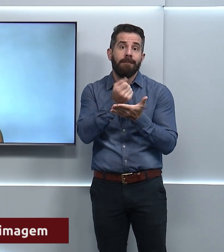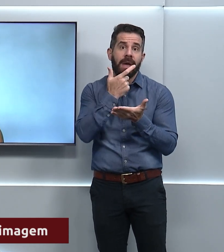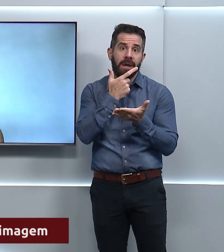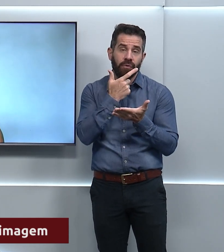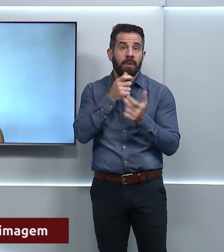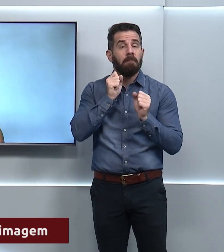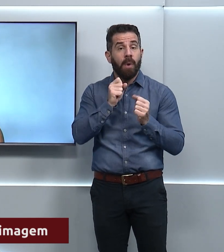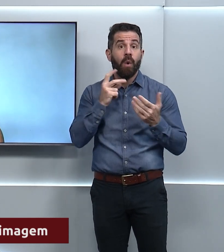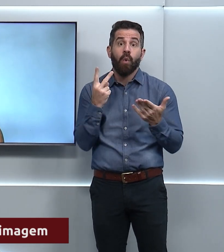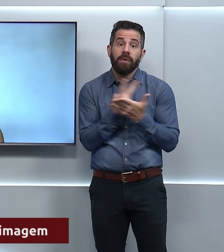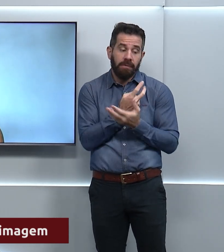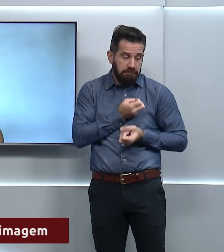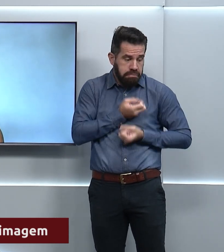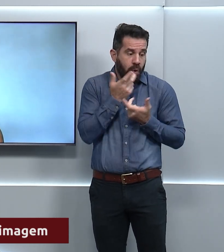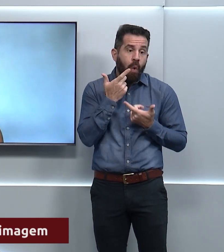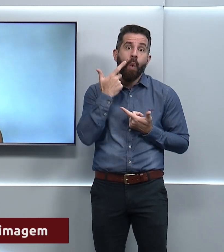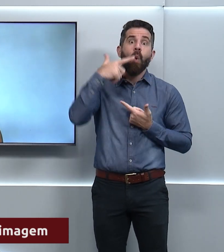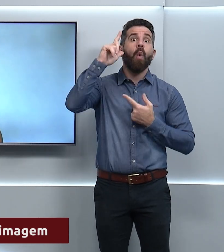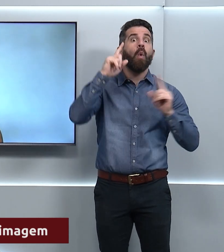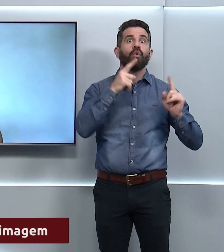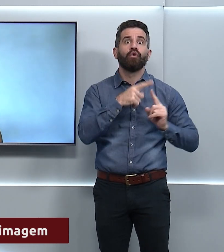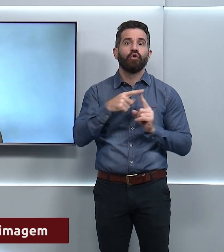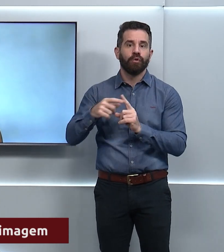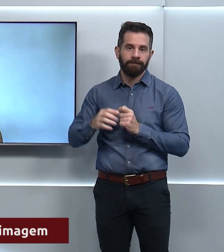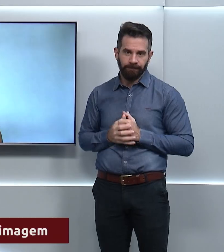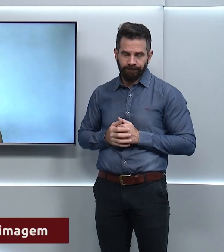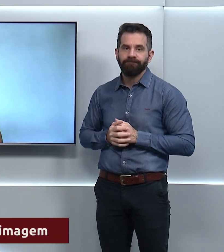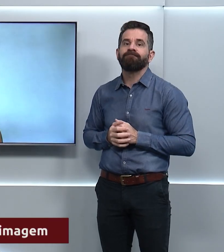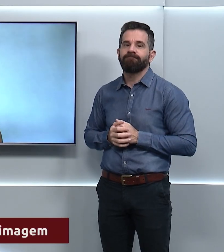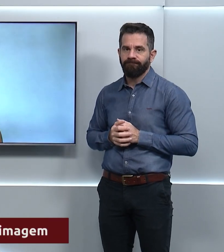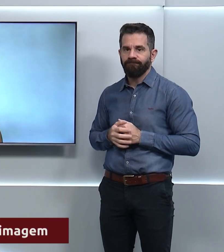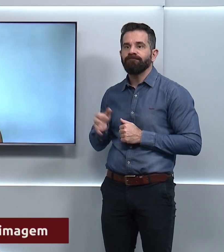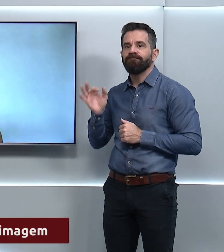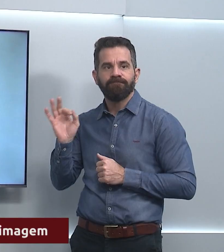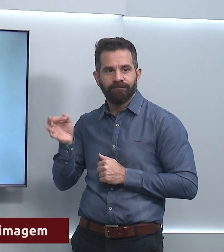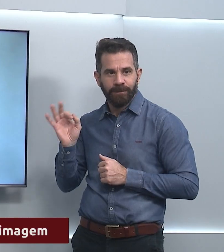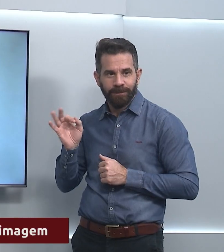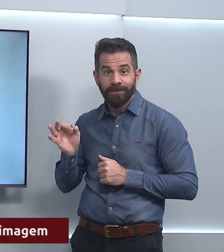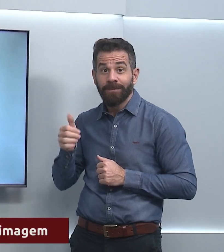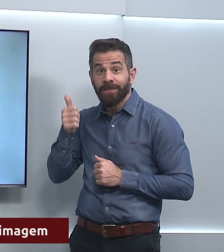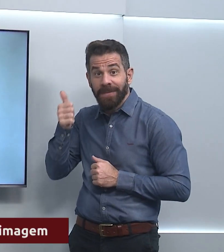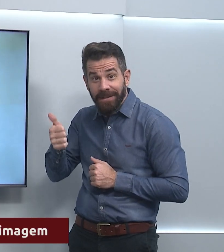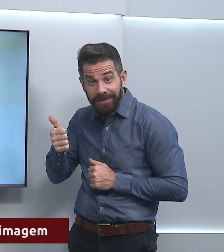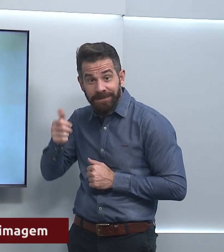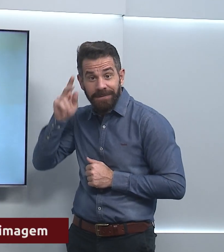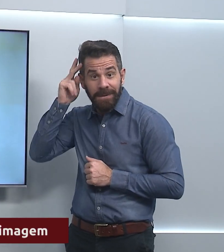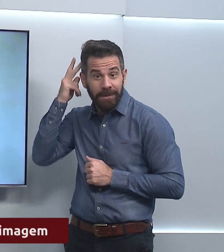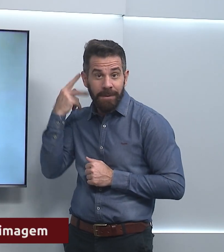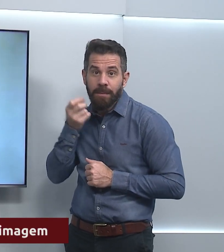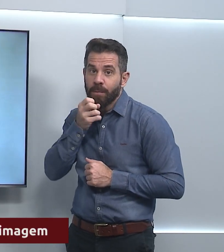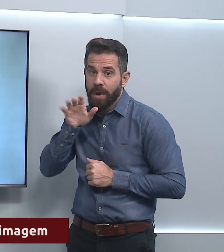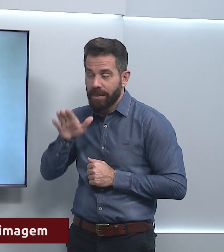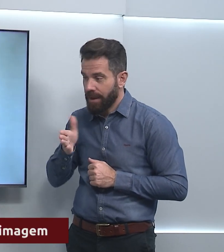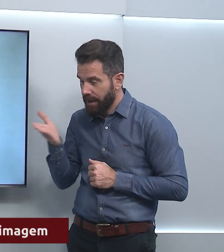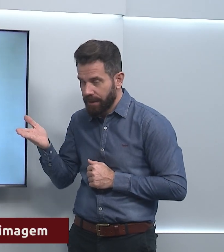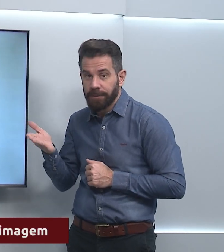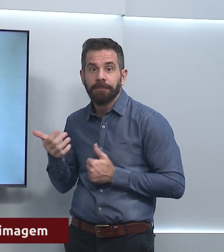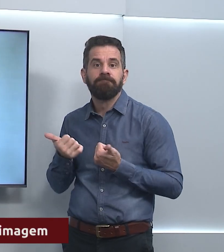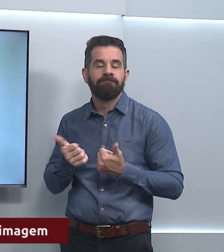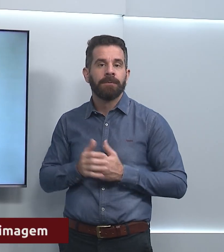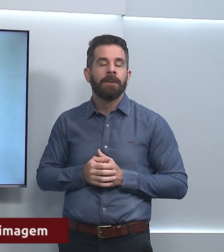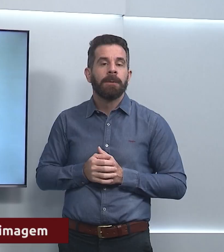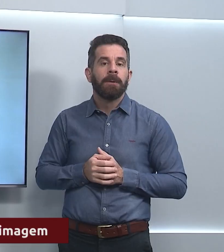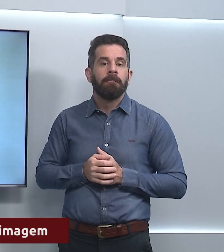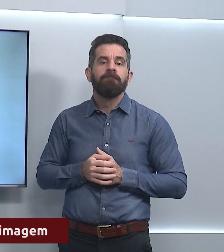isso. Exatamente. Boa tarde, Camila. Tudo bem? Exatamente. É um